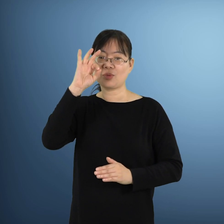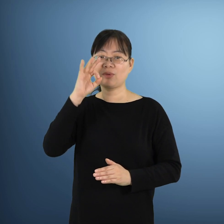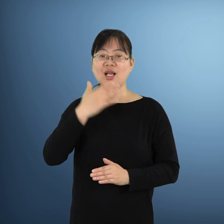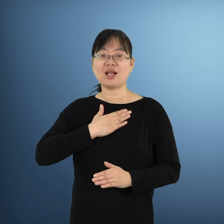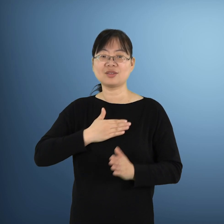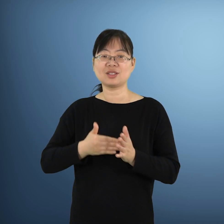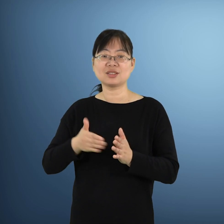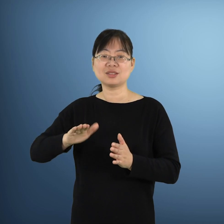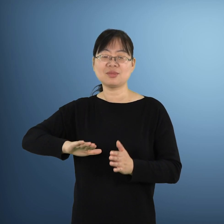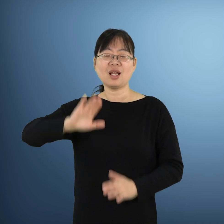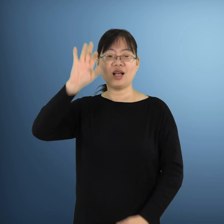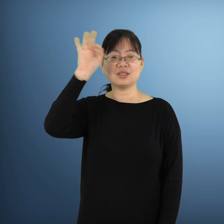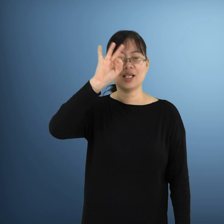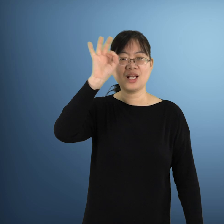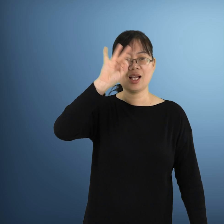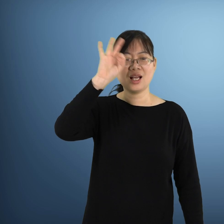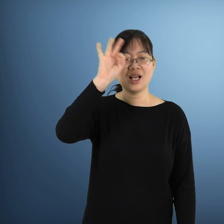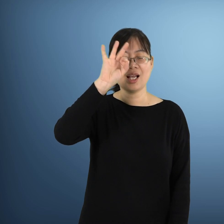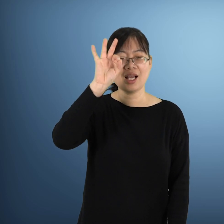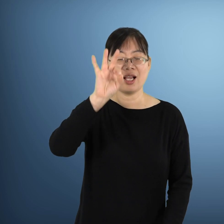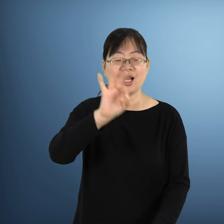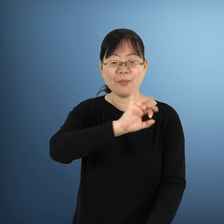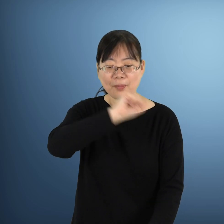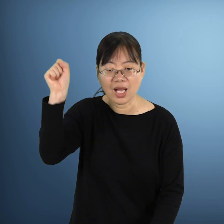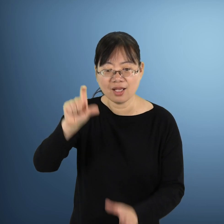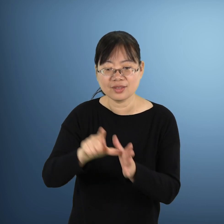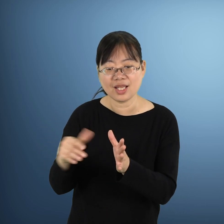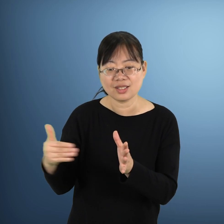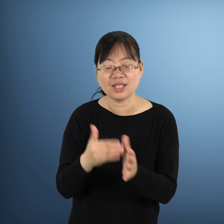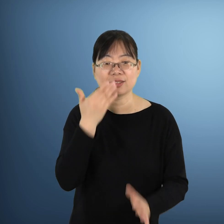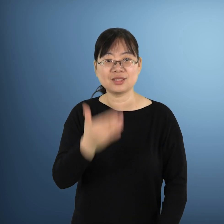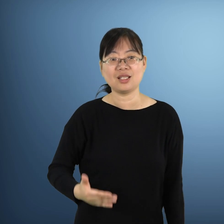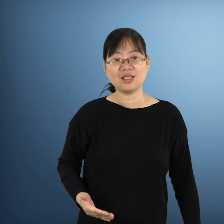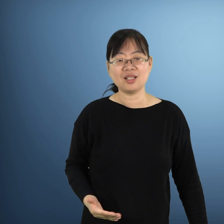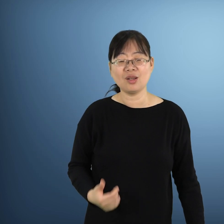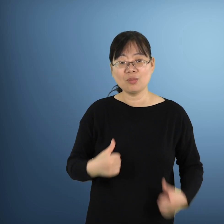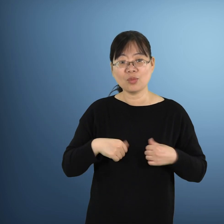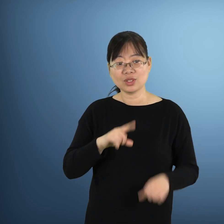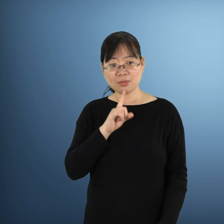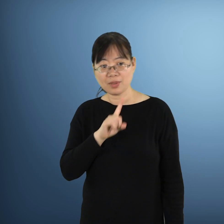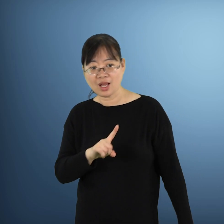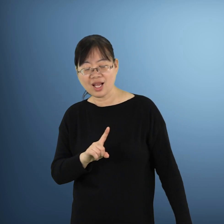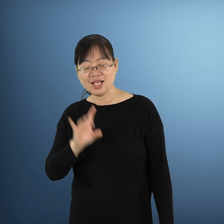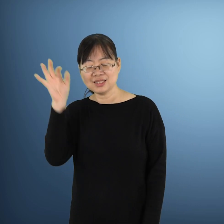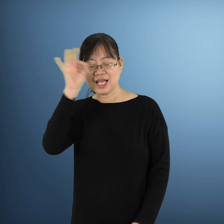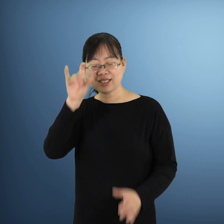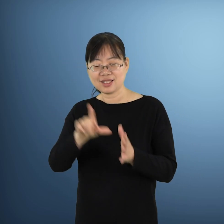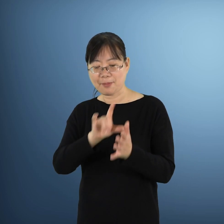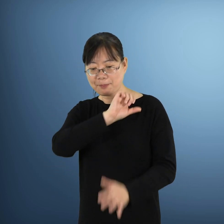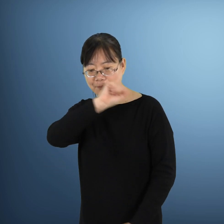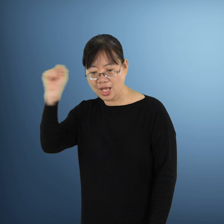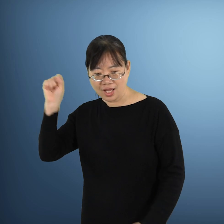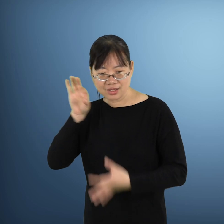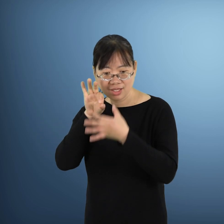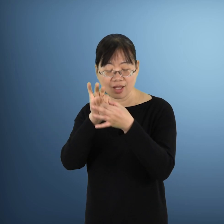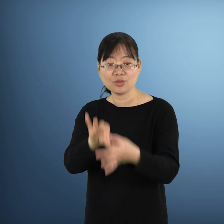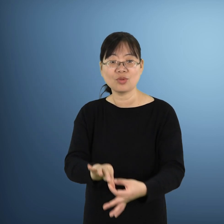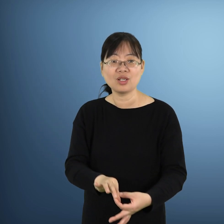되겠지만 찾도록 찾아요. 그러니까 그건 포기했다는 말입니까? 찾을 때까지란